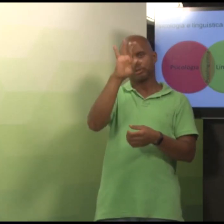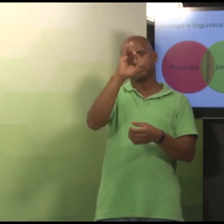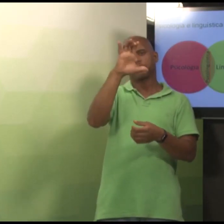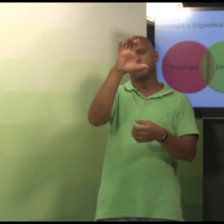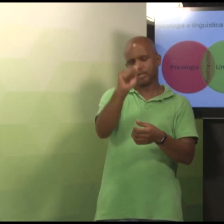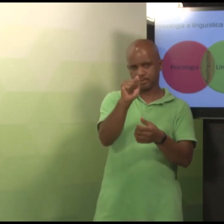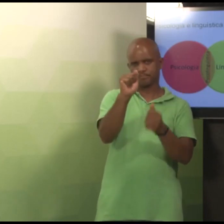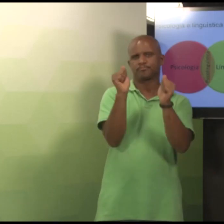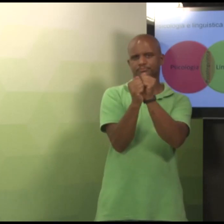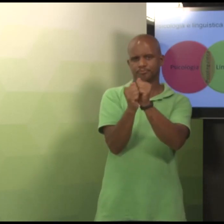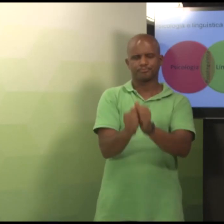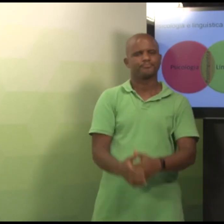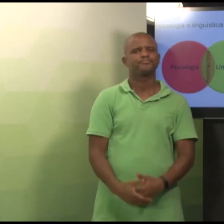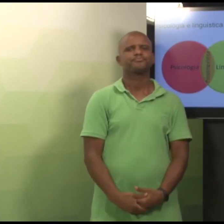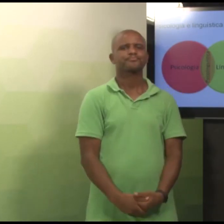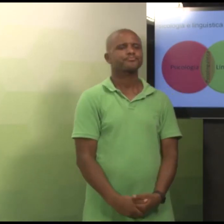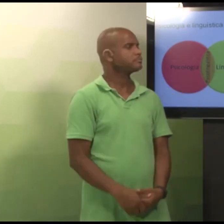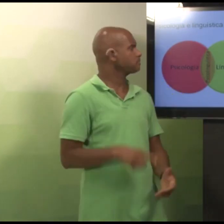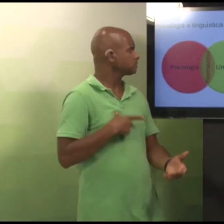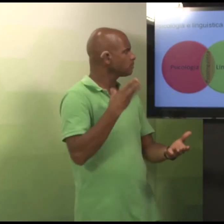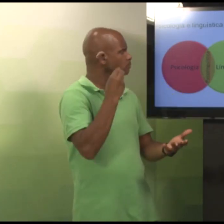Assim surgiu a psicologia.